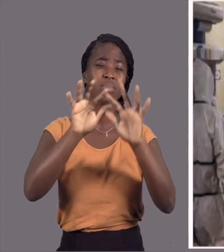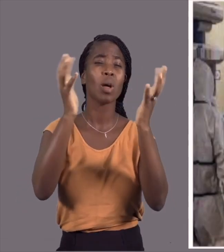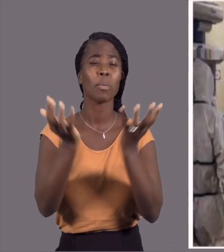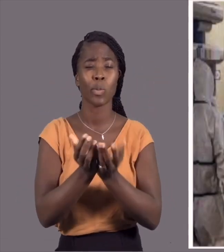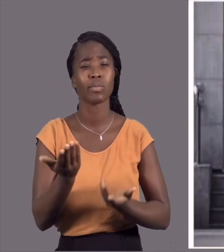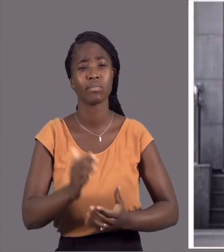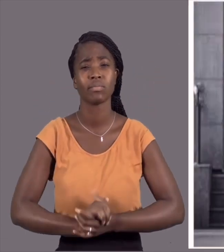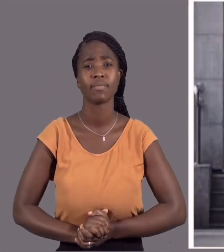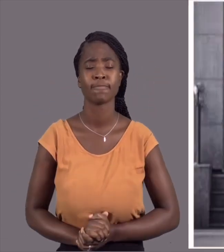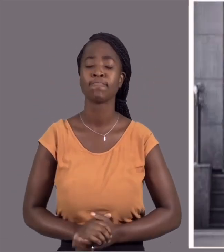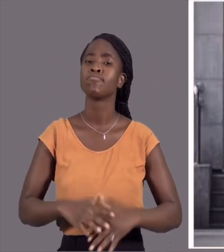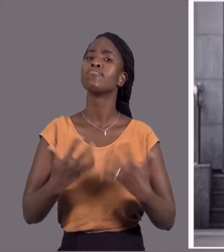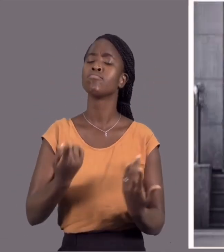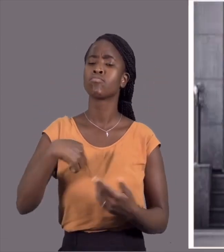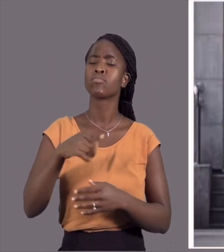pelo mundo.